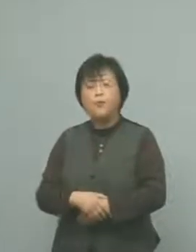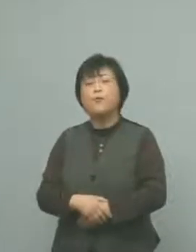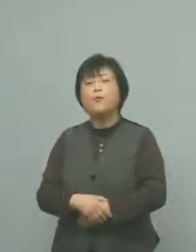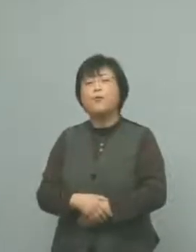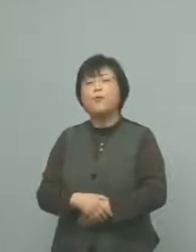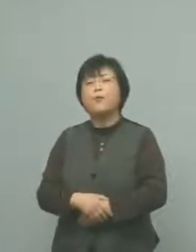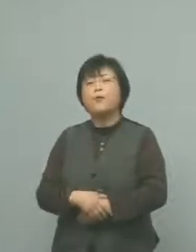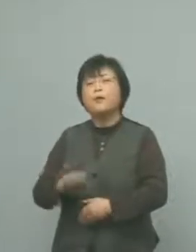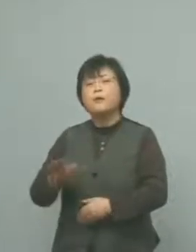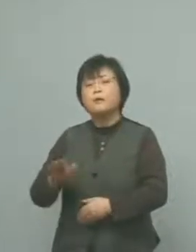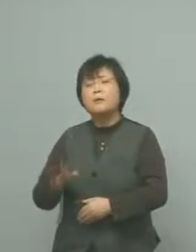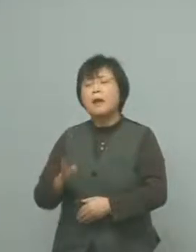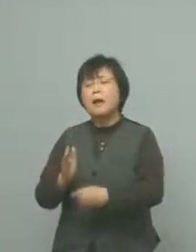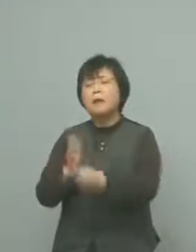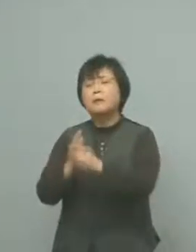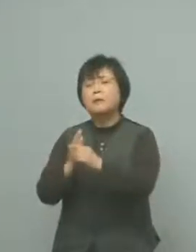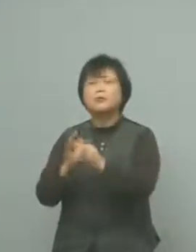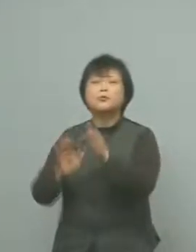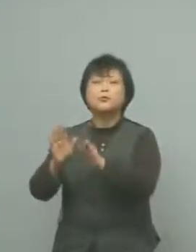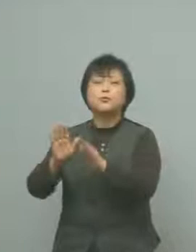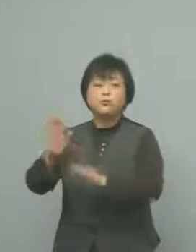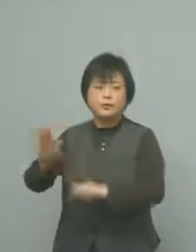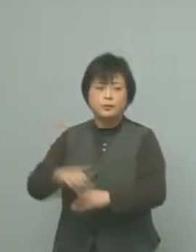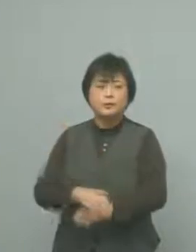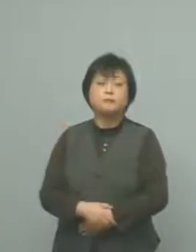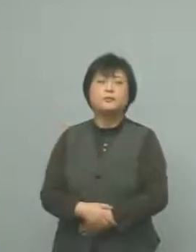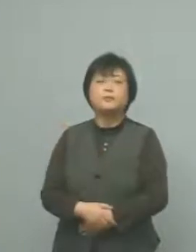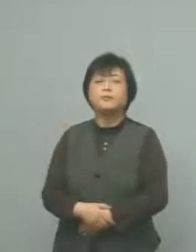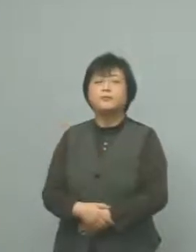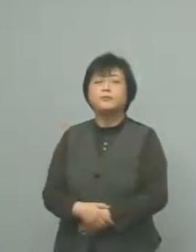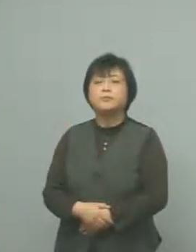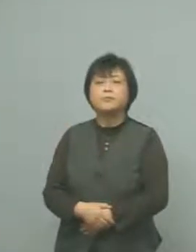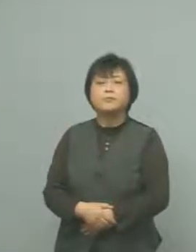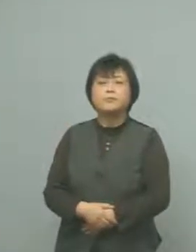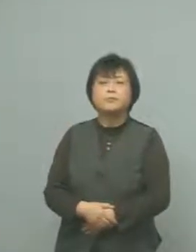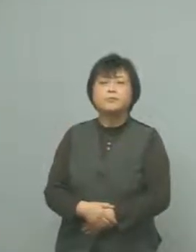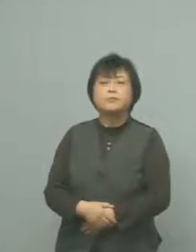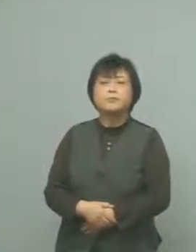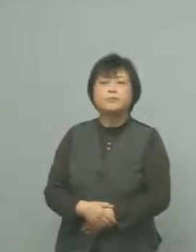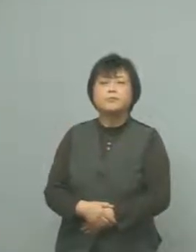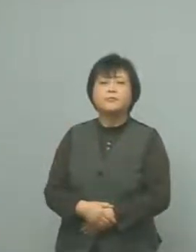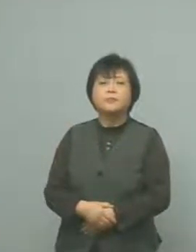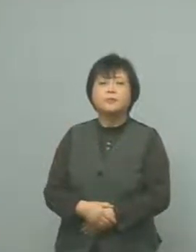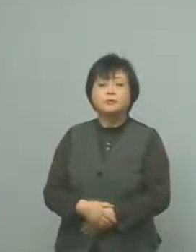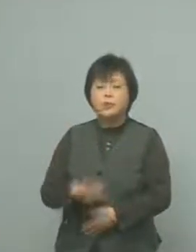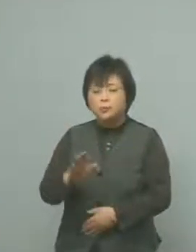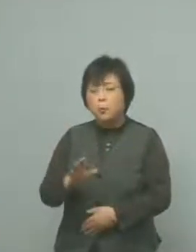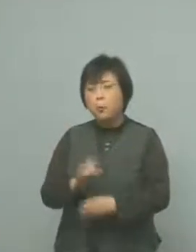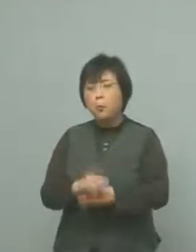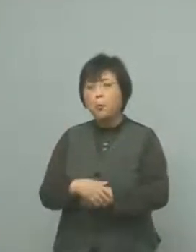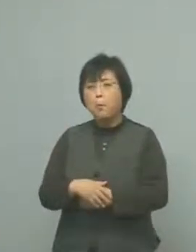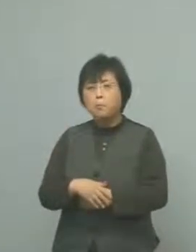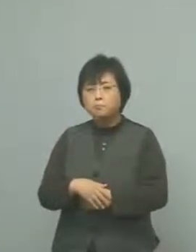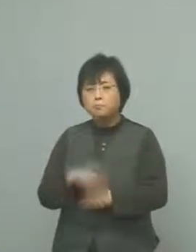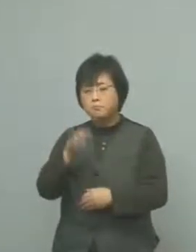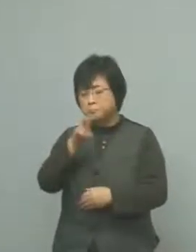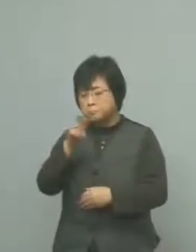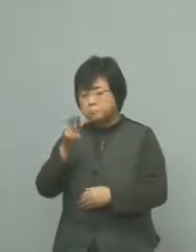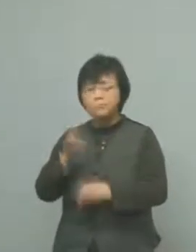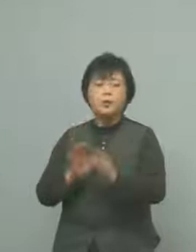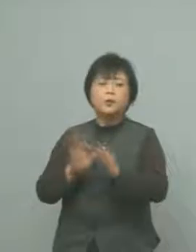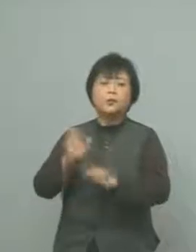ということが今真っ最中であります。まあ、そのことにちょっと今注目をしているところです